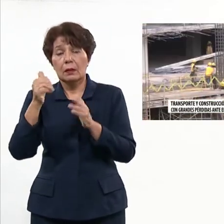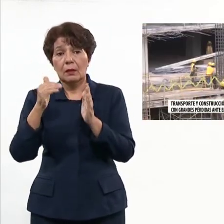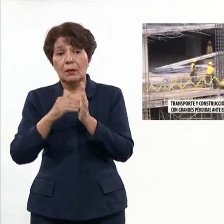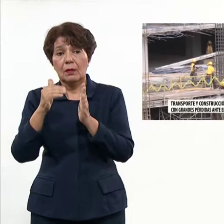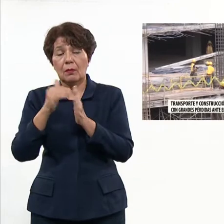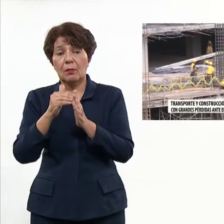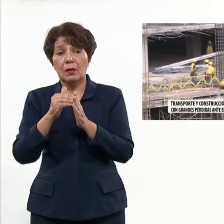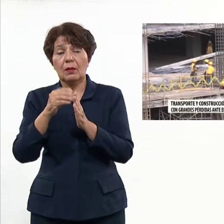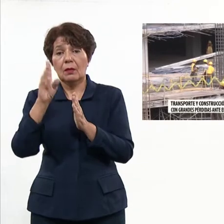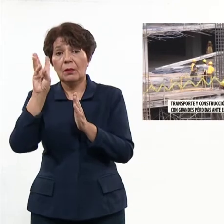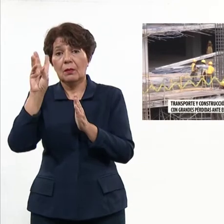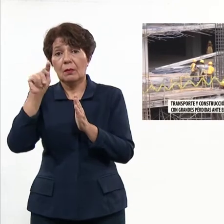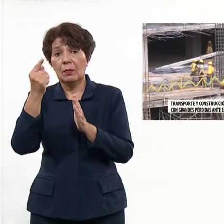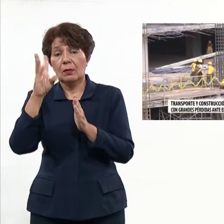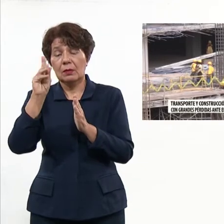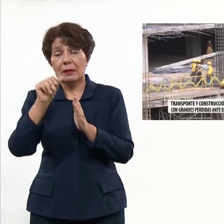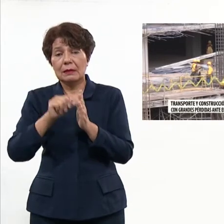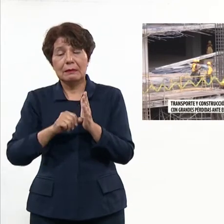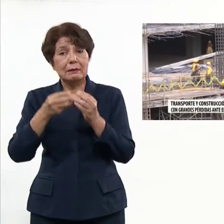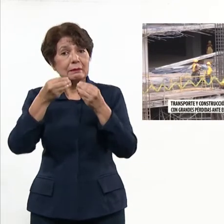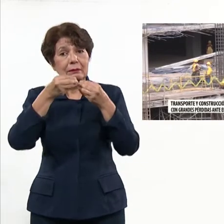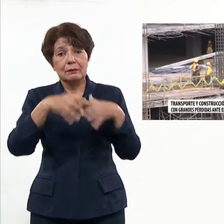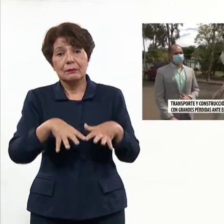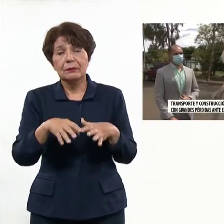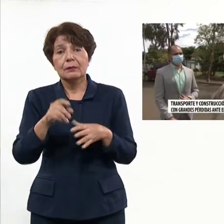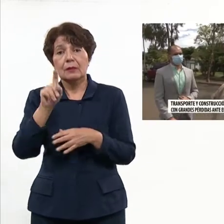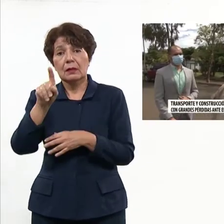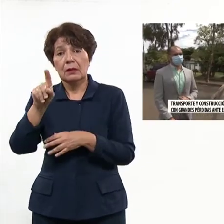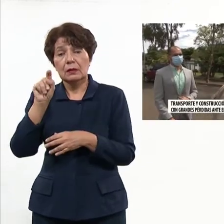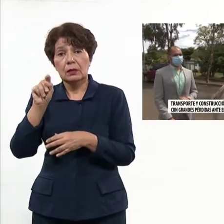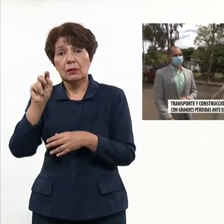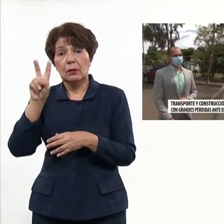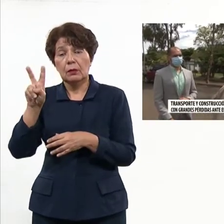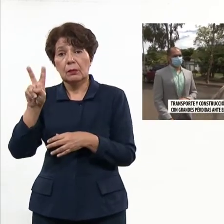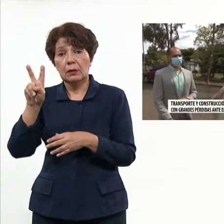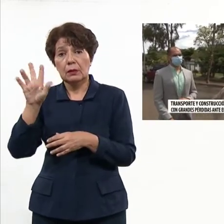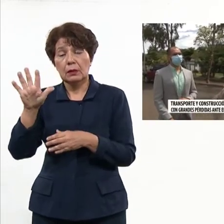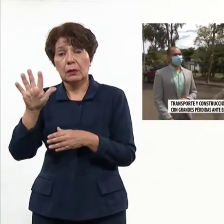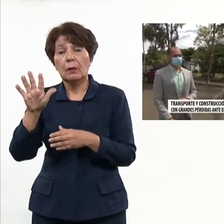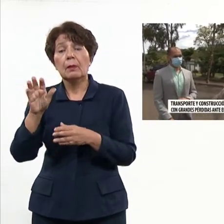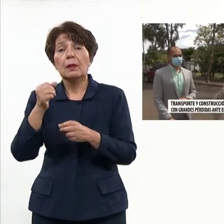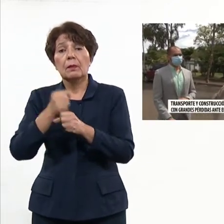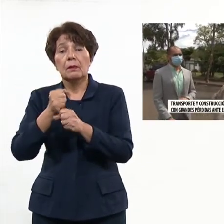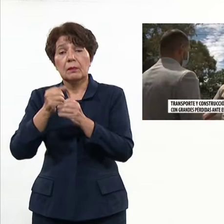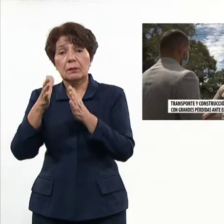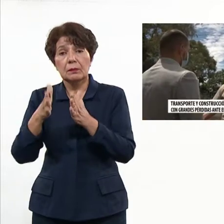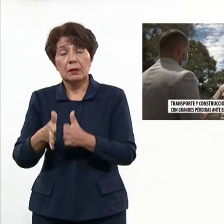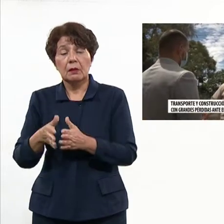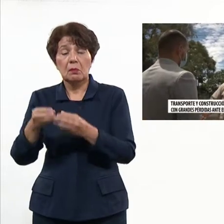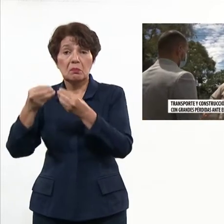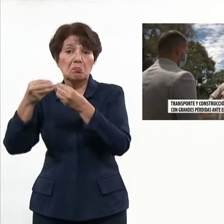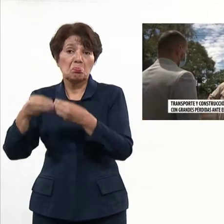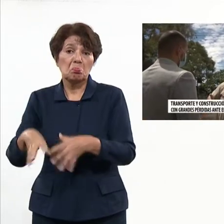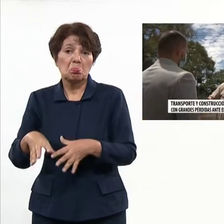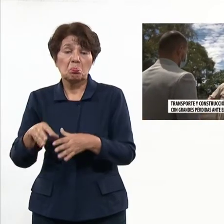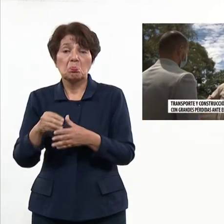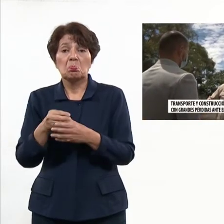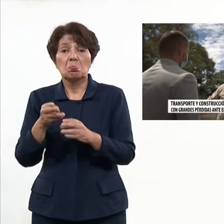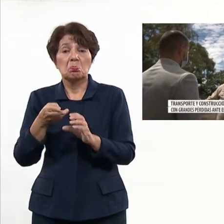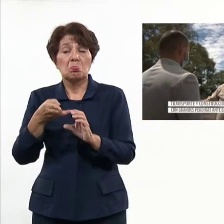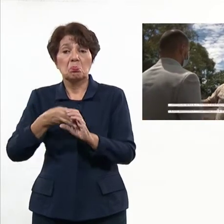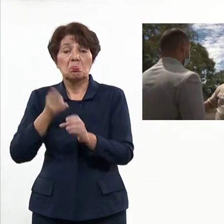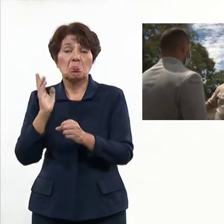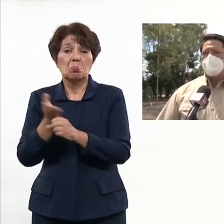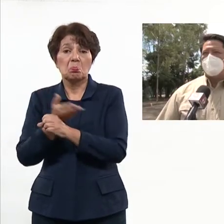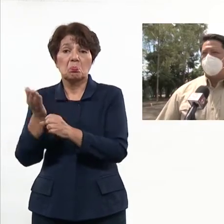primeros seis meses de este año de igual manera a 125 mil empleos perdidos según información generada por miembros de la cámara de la industria y la